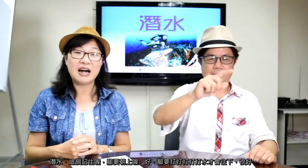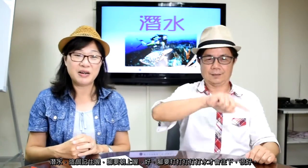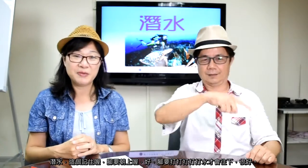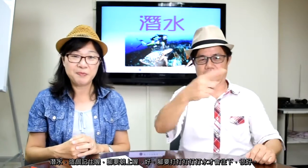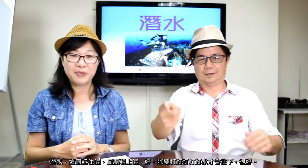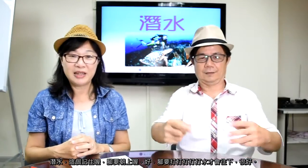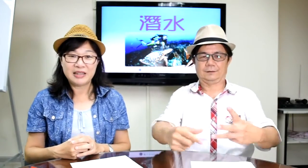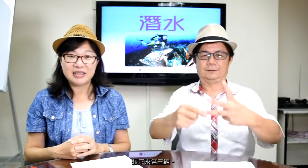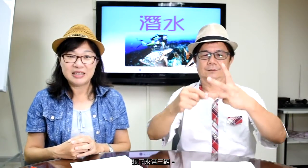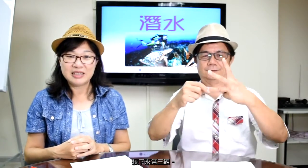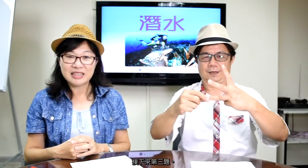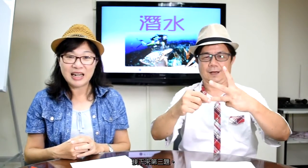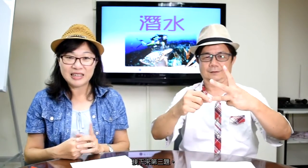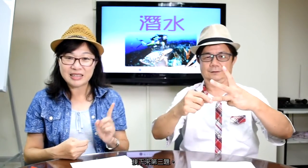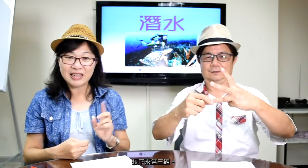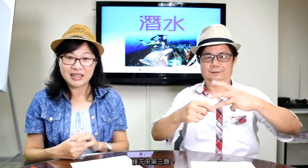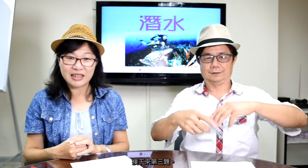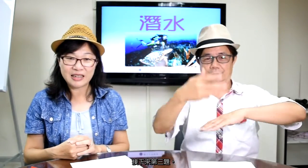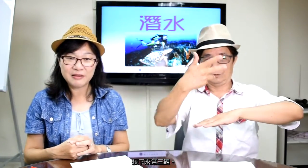好。接下来第三题，